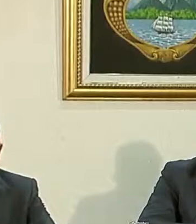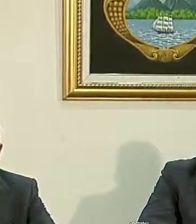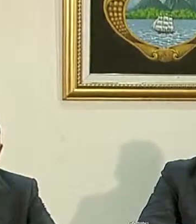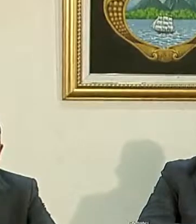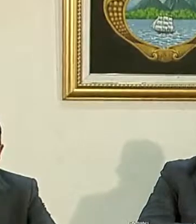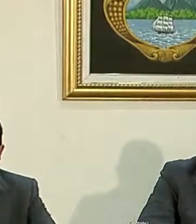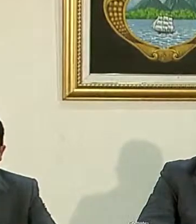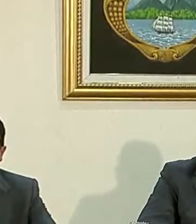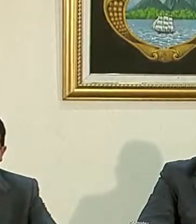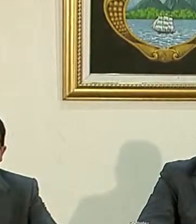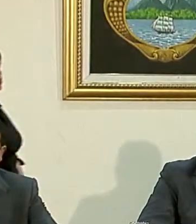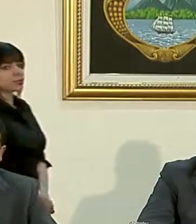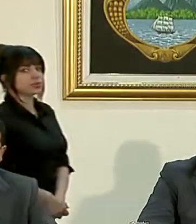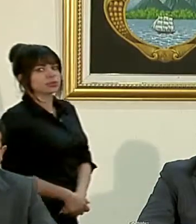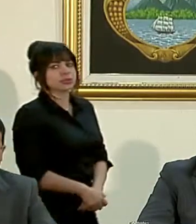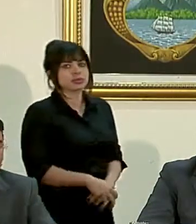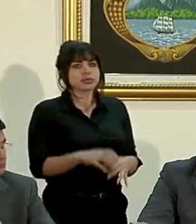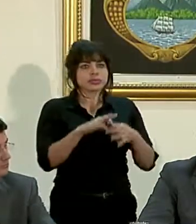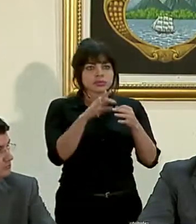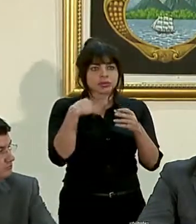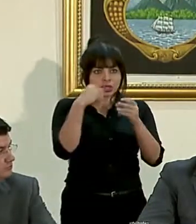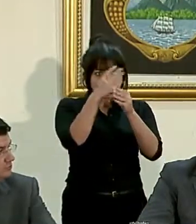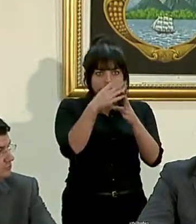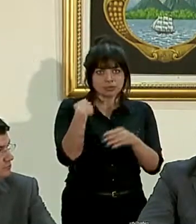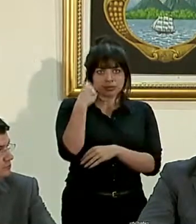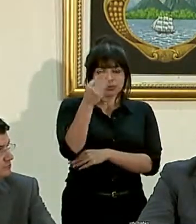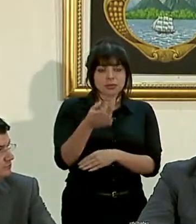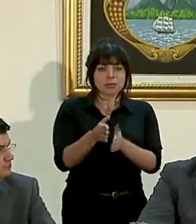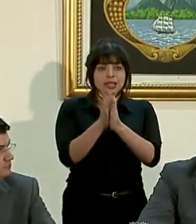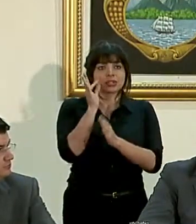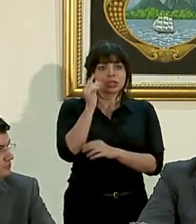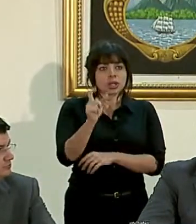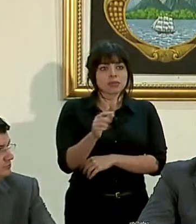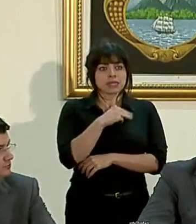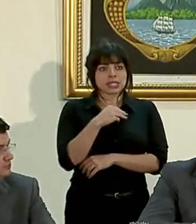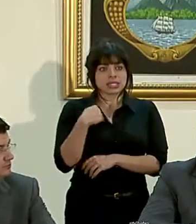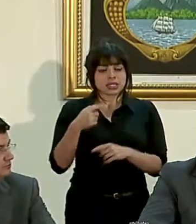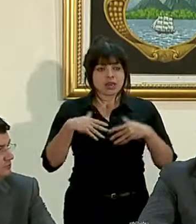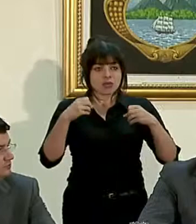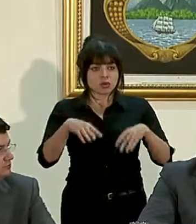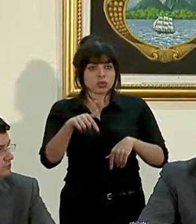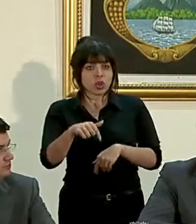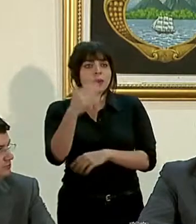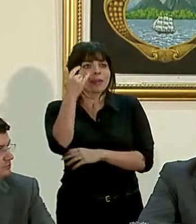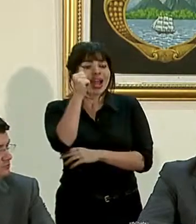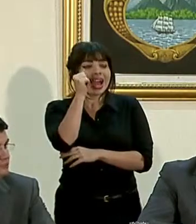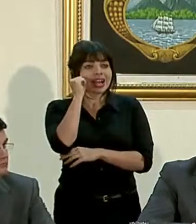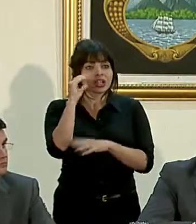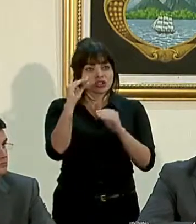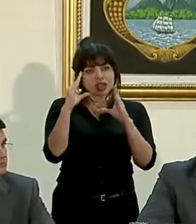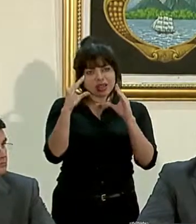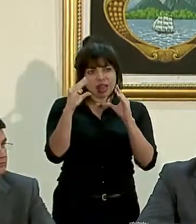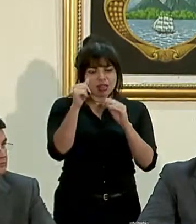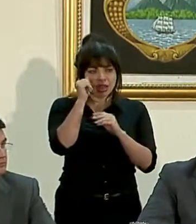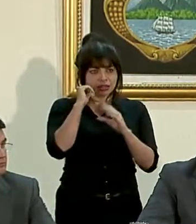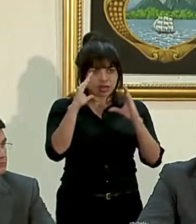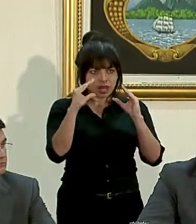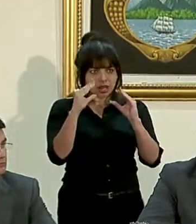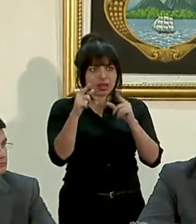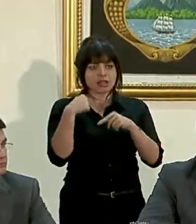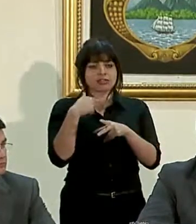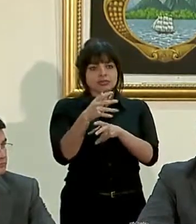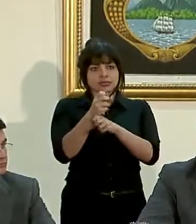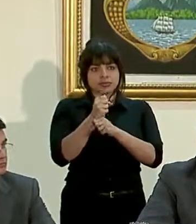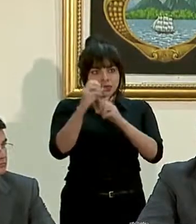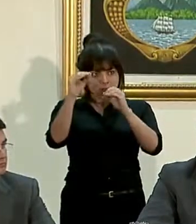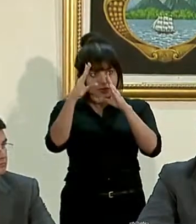lo indiqué, porque le solicité a la señora ministra la renuncia a partir de hoy, porque fue anoche, en la tarde, o bueno, las horas de la tarde de ayer, que recibí